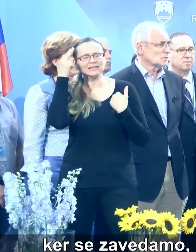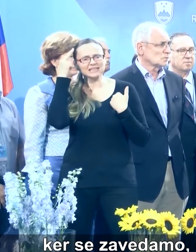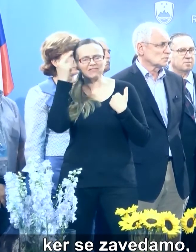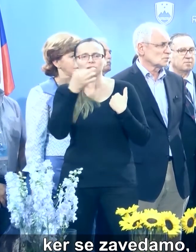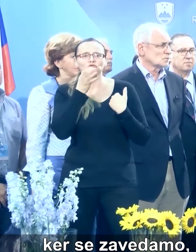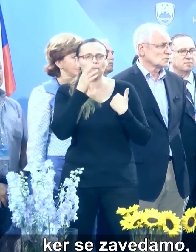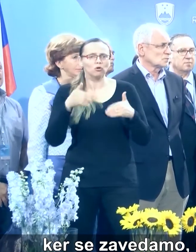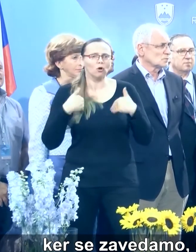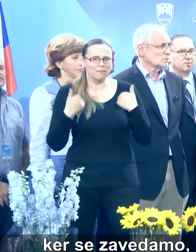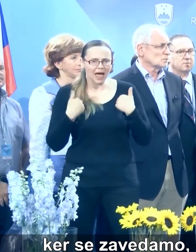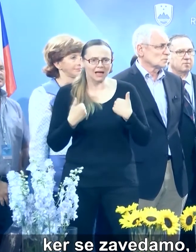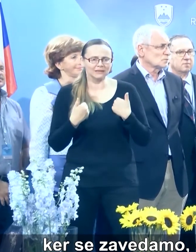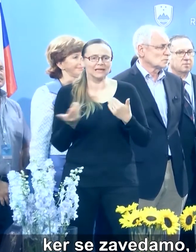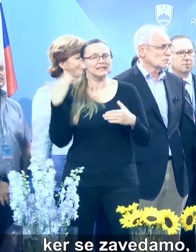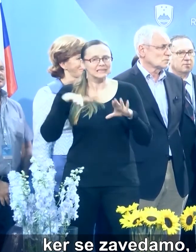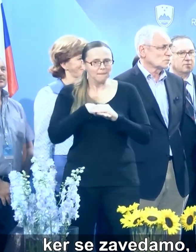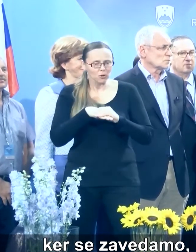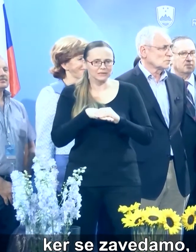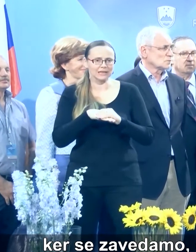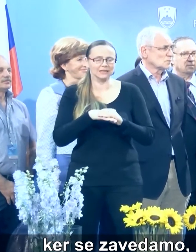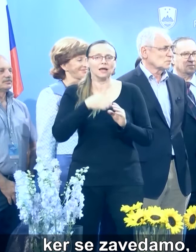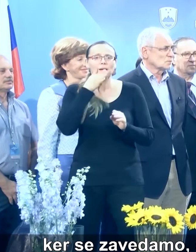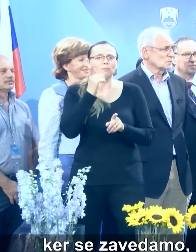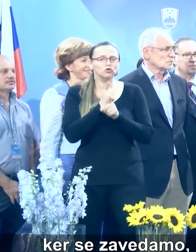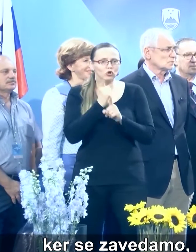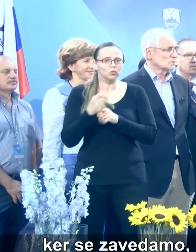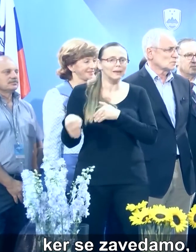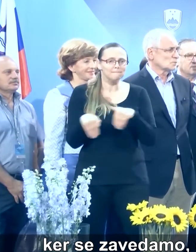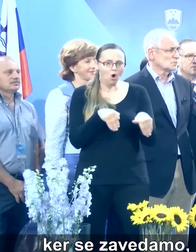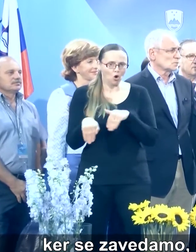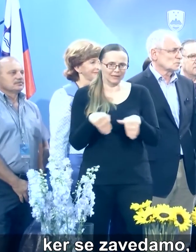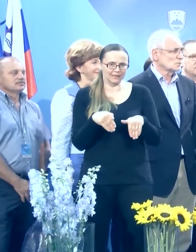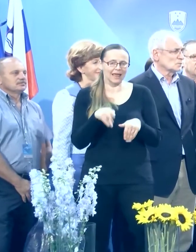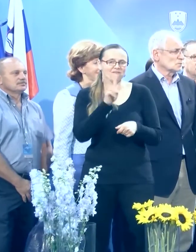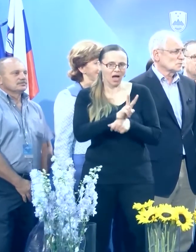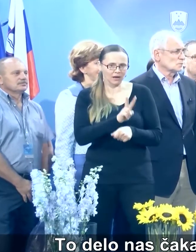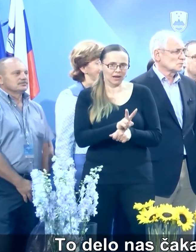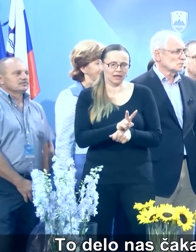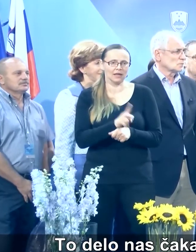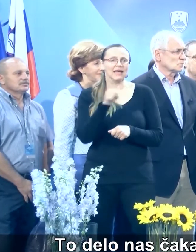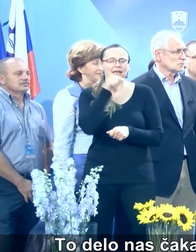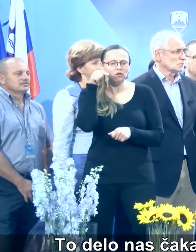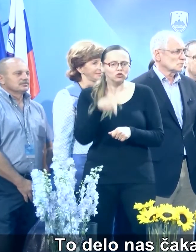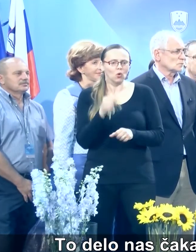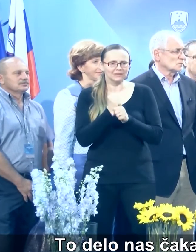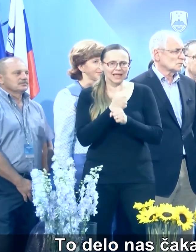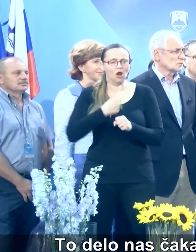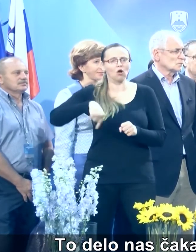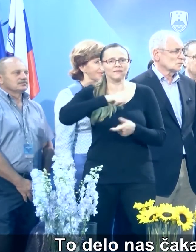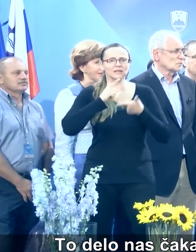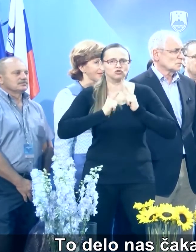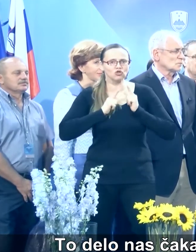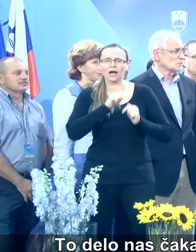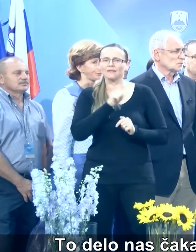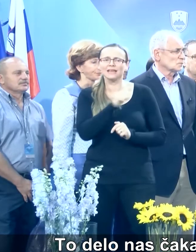če bodo mladi zaposleni, bodo tudi pokojnine varne. In to delo nas čaka